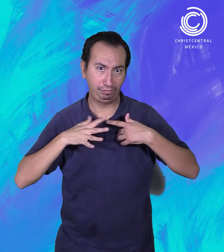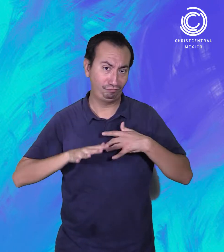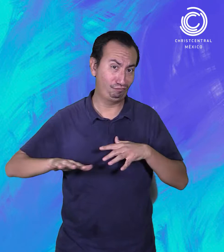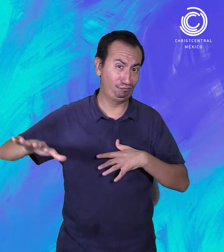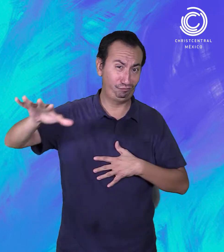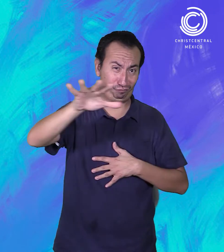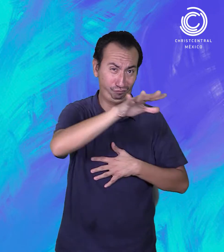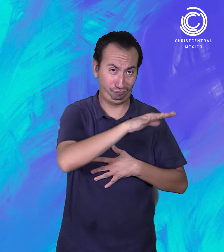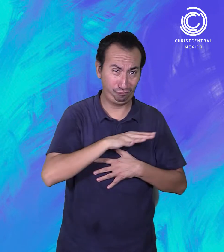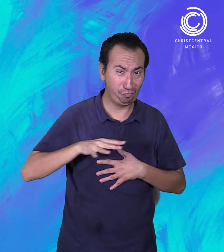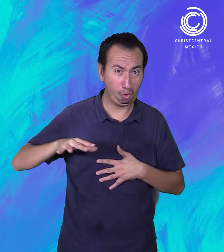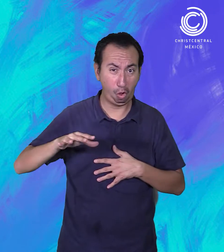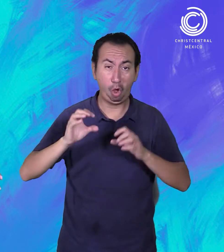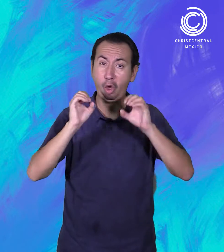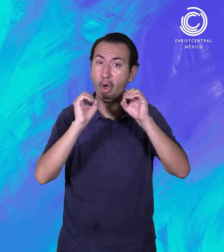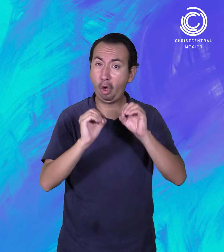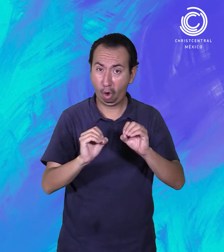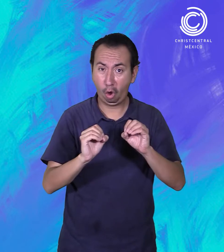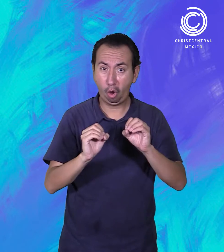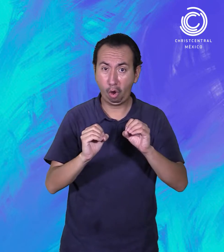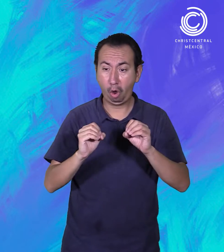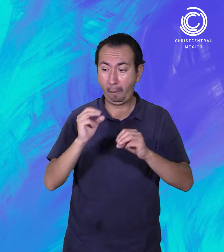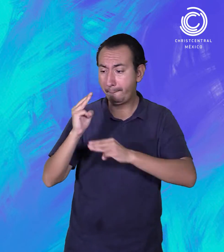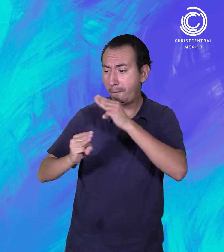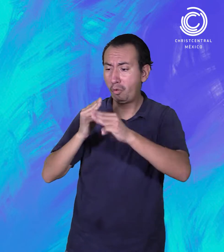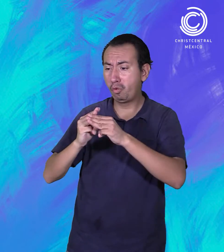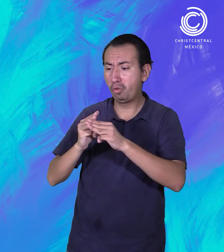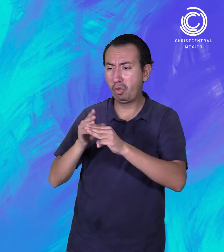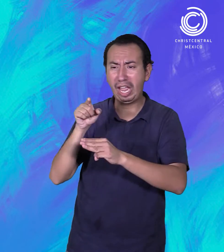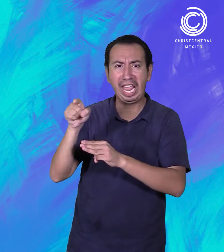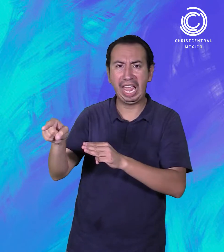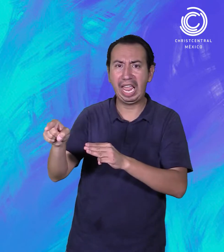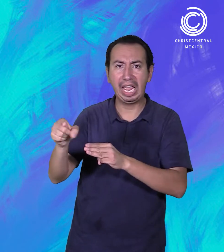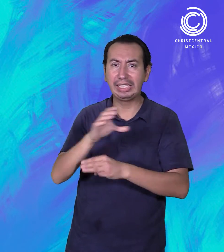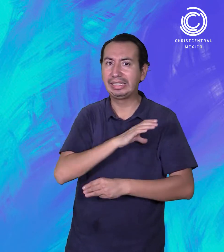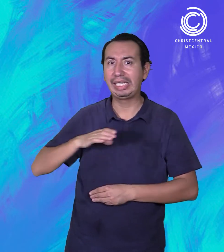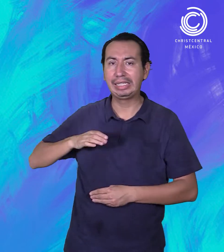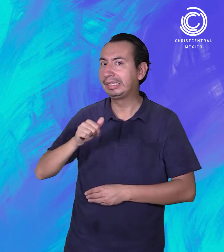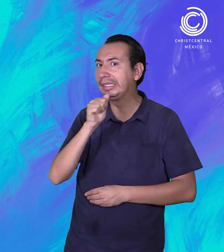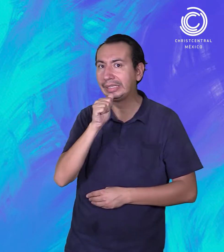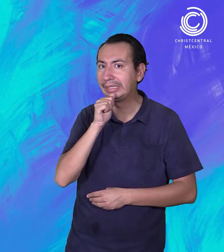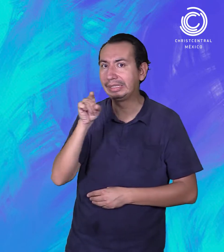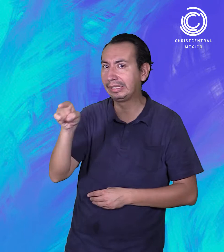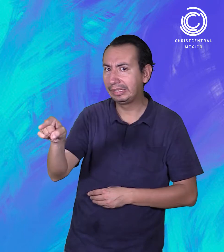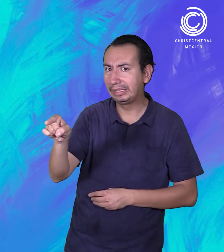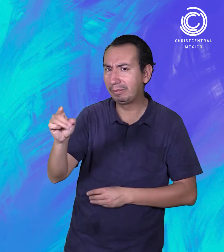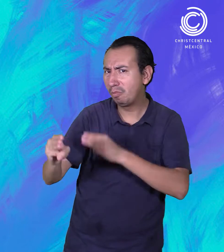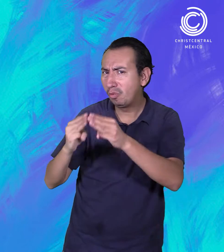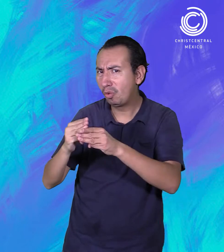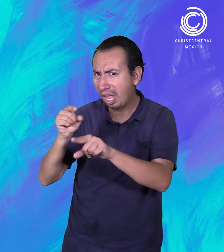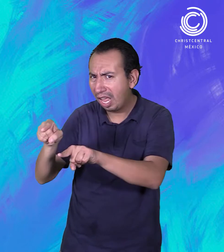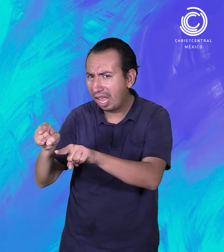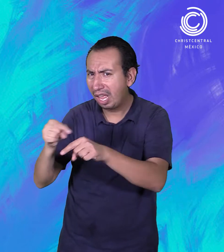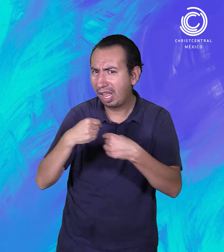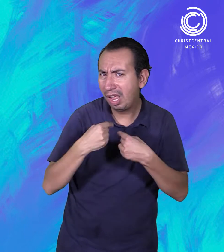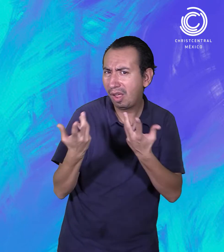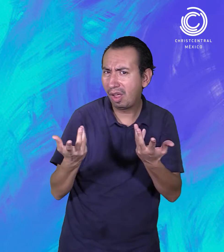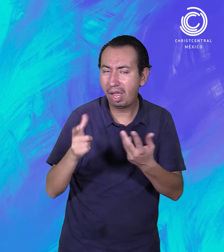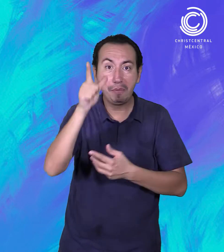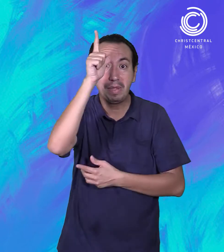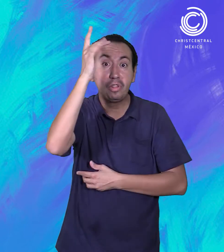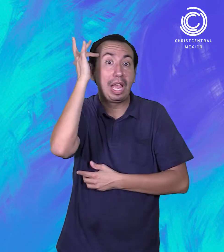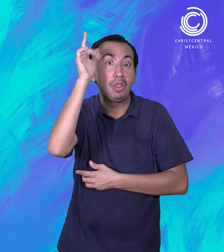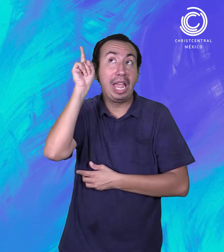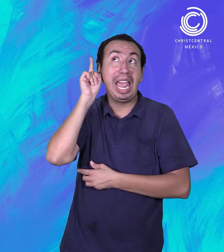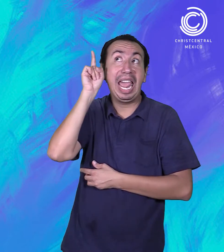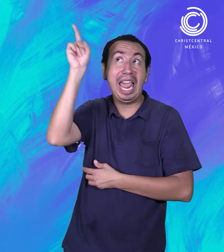que el mundo es aquellas personas que no son creyentes en Cristo, me parece que es exactamente igual la labor del Espíritu